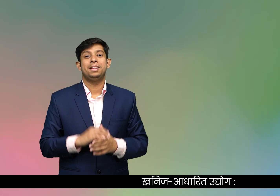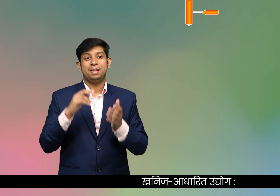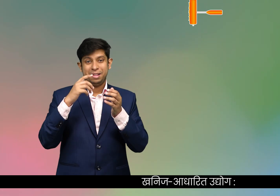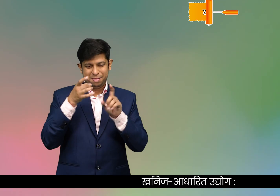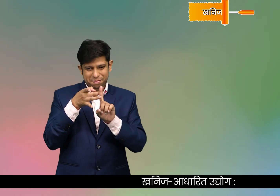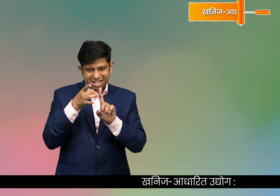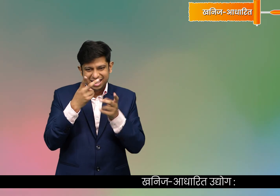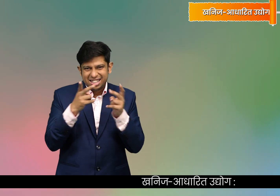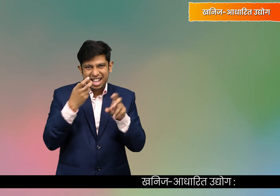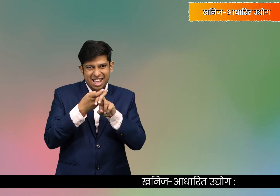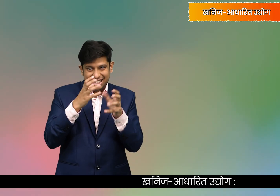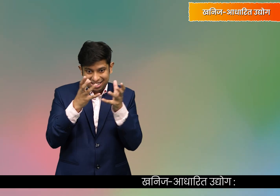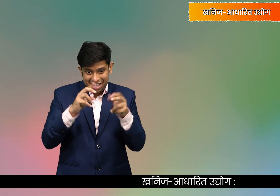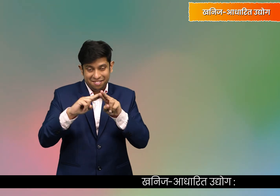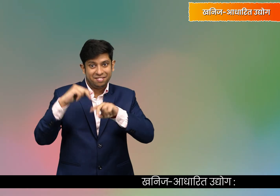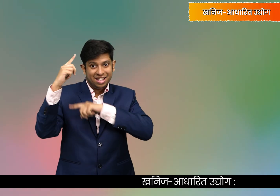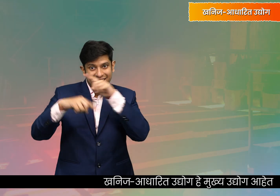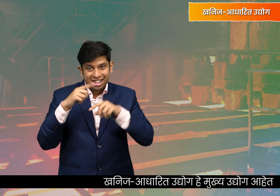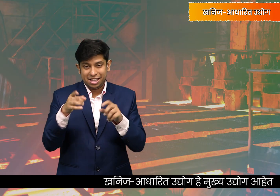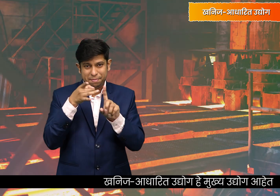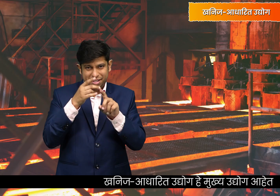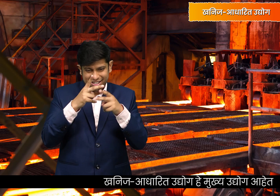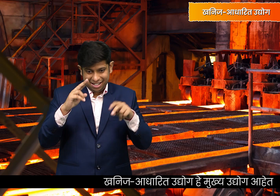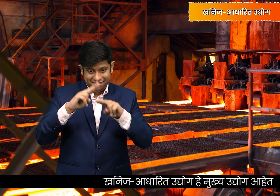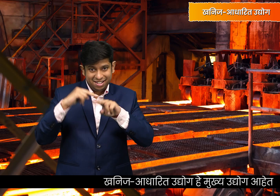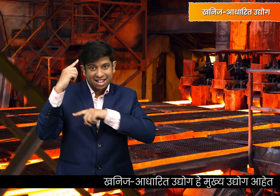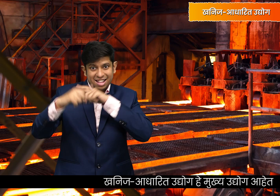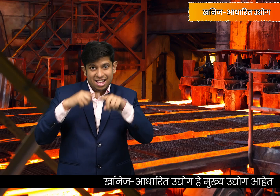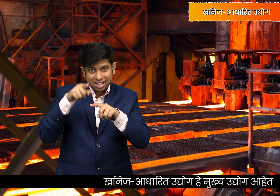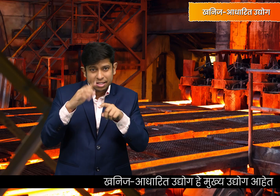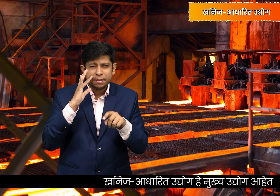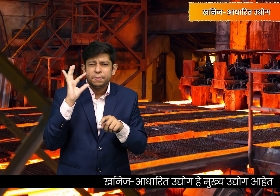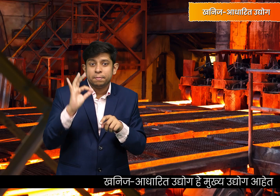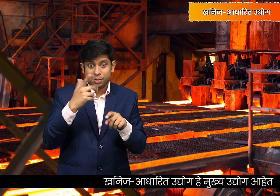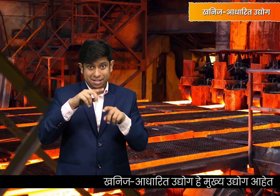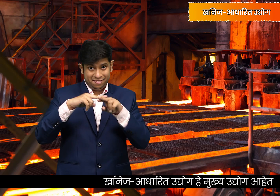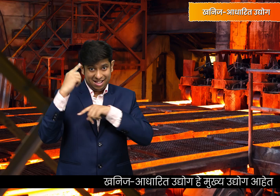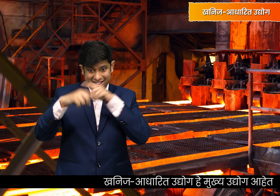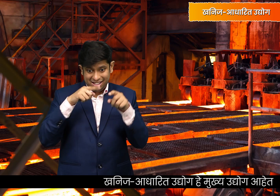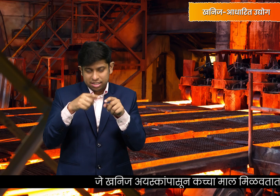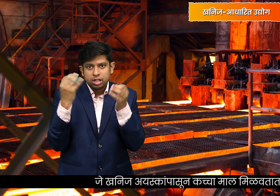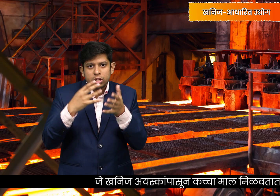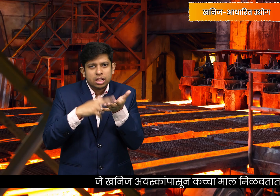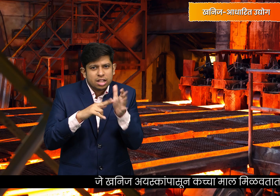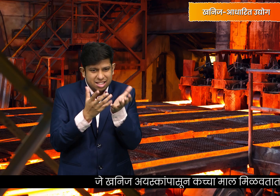खनिज आधारित उद्योग. खनिज आधारित उद्योग हे मुख्य उद्योग आहे जे